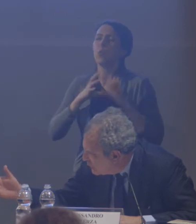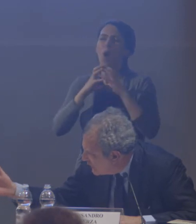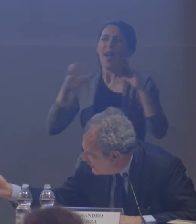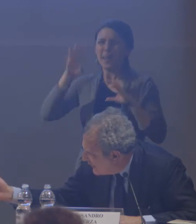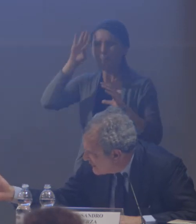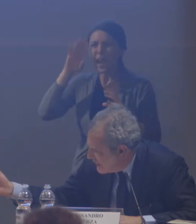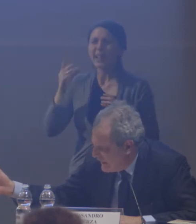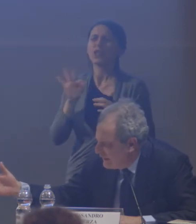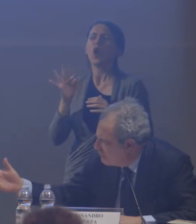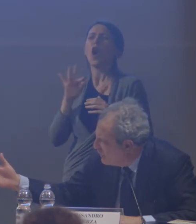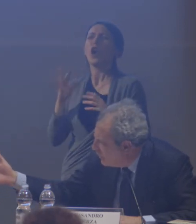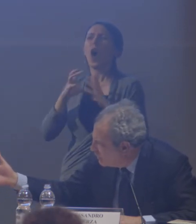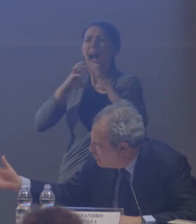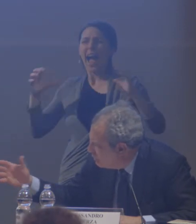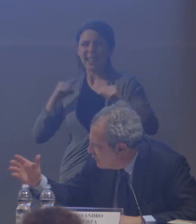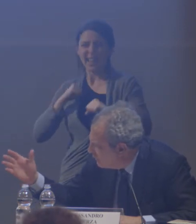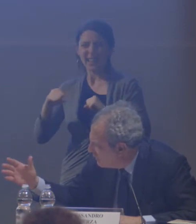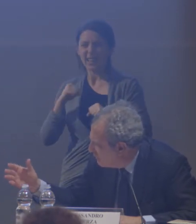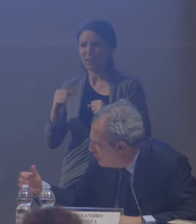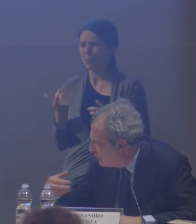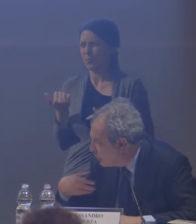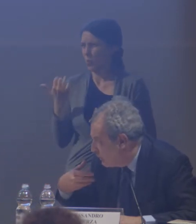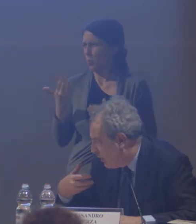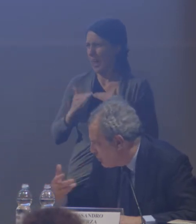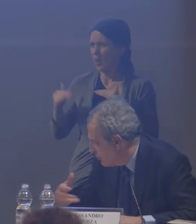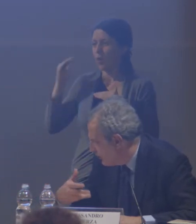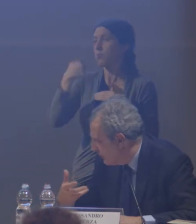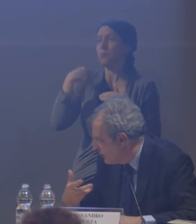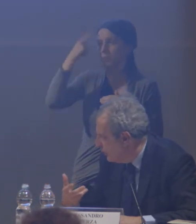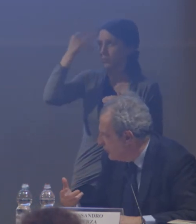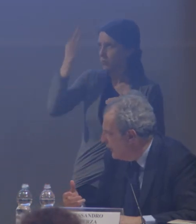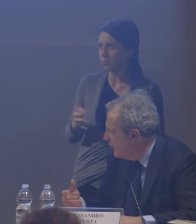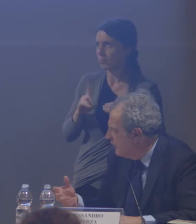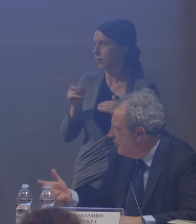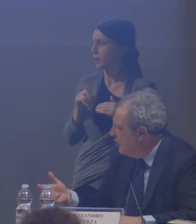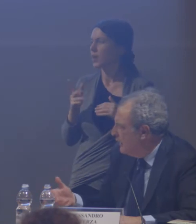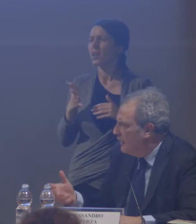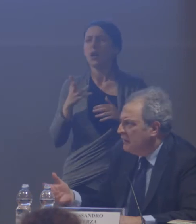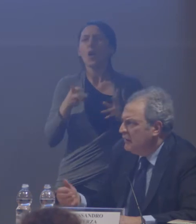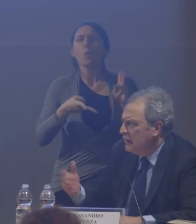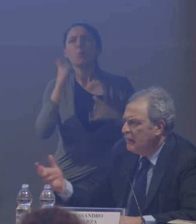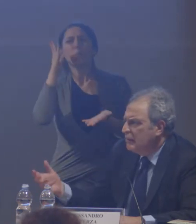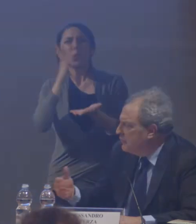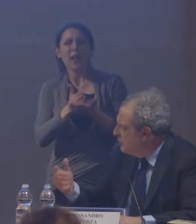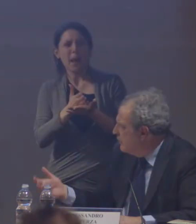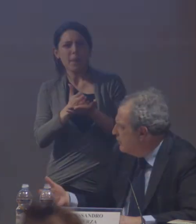imprenditori, dirigenti d'azienda, non mi ricordo, un numero l'ho rimosso per vergogna. Più della metà,